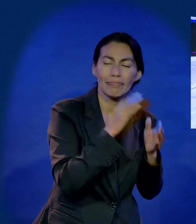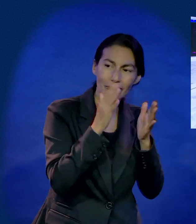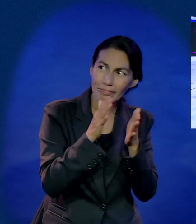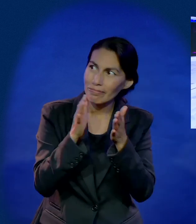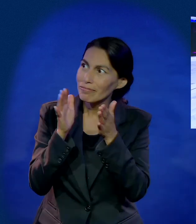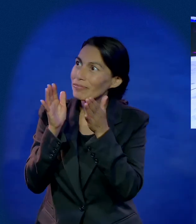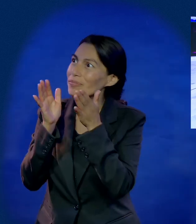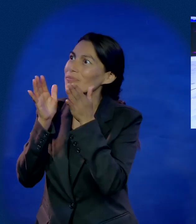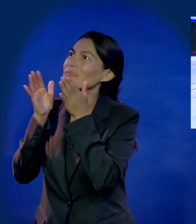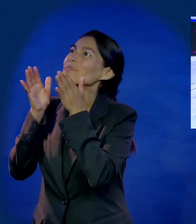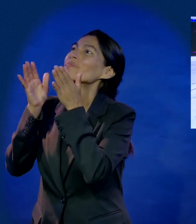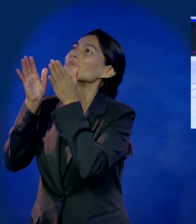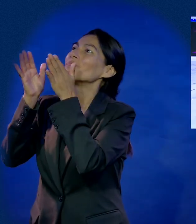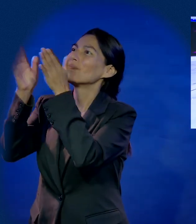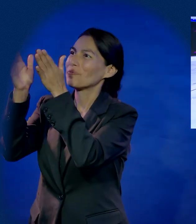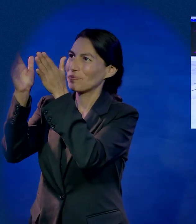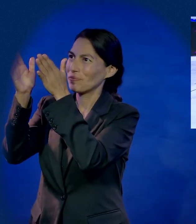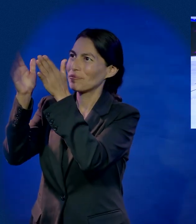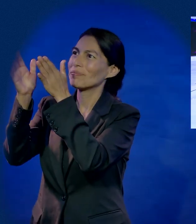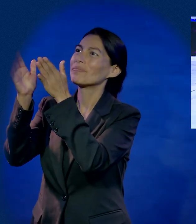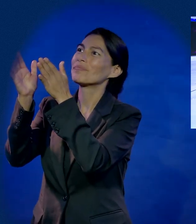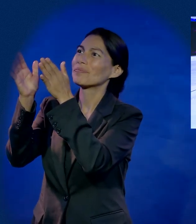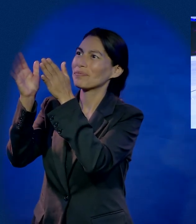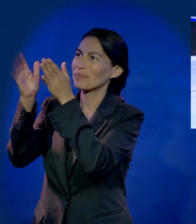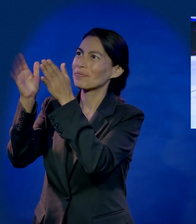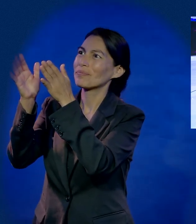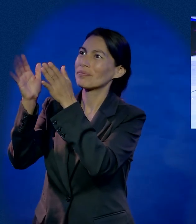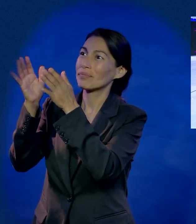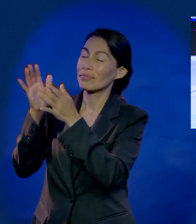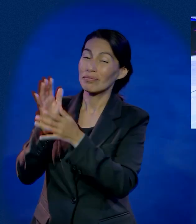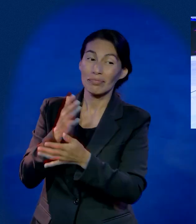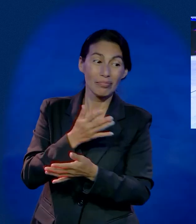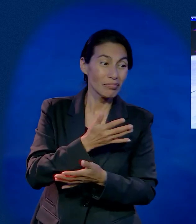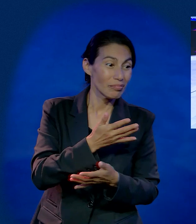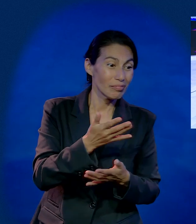Es tiempo de volver a